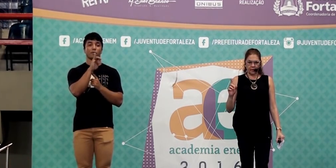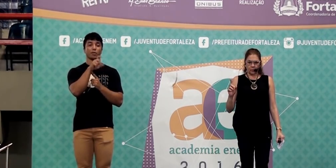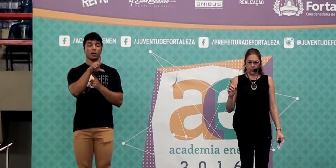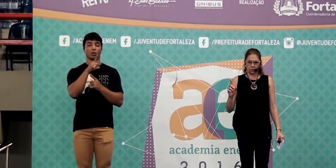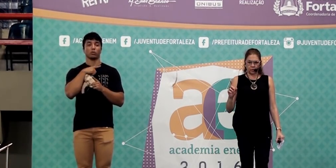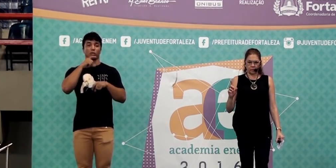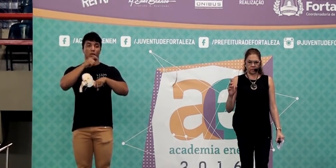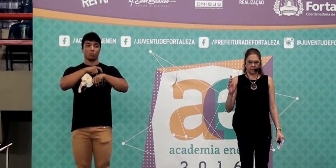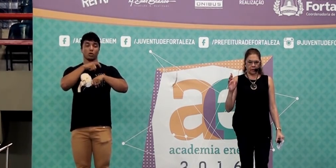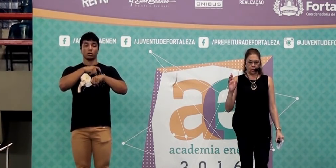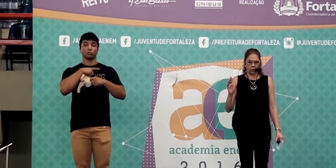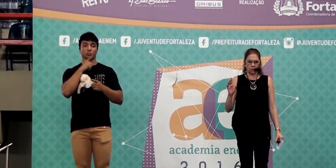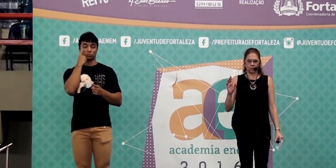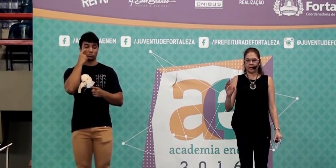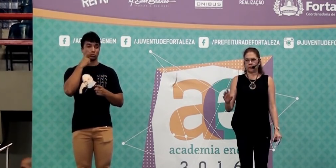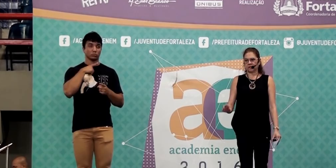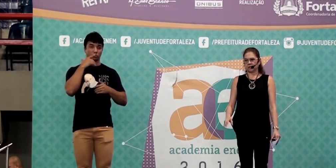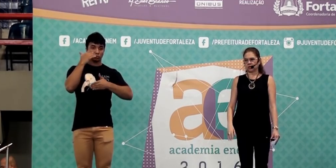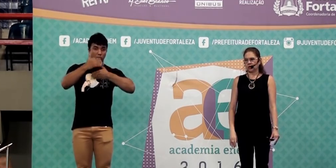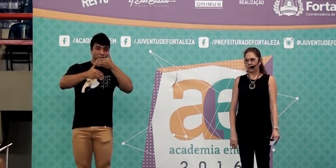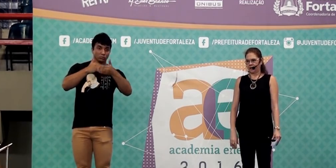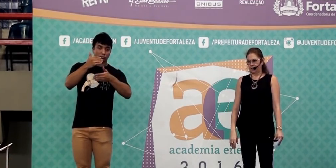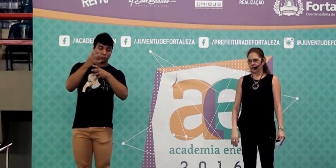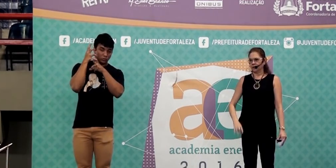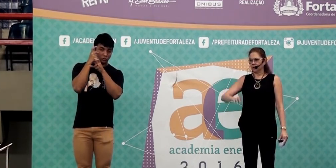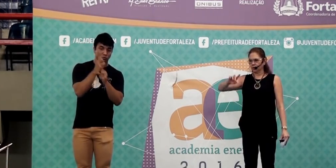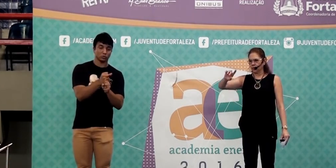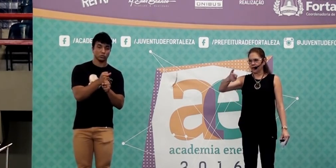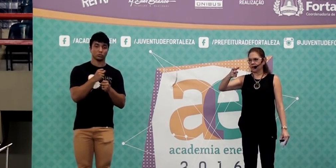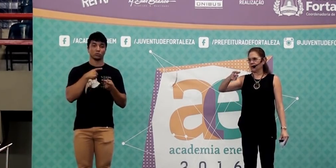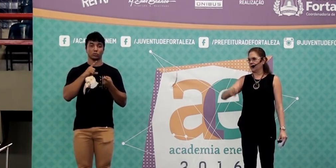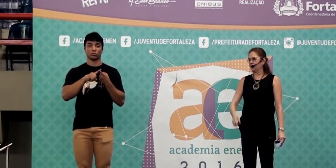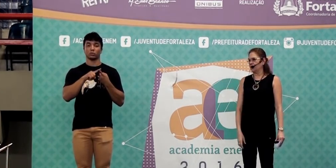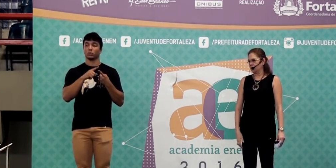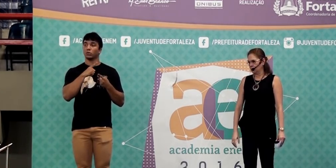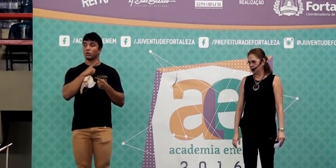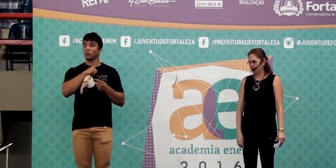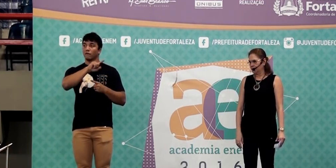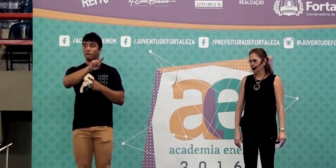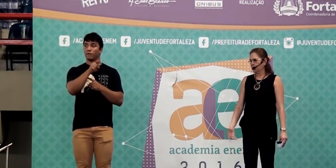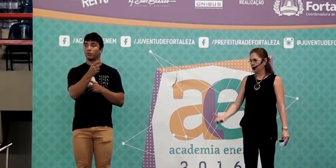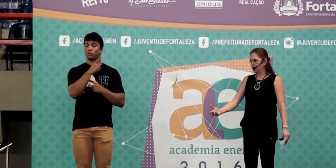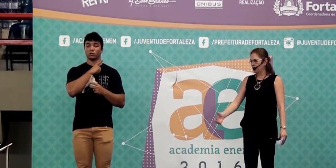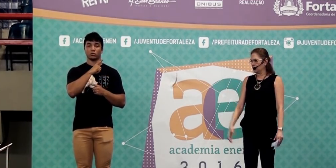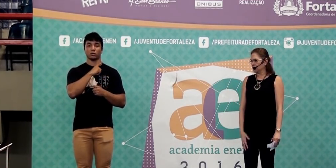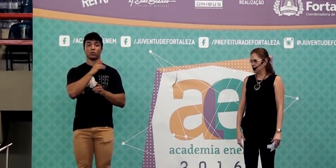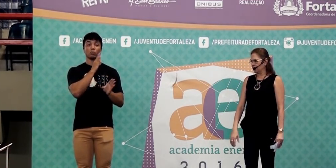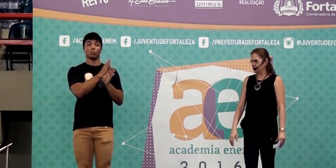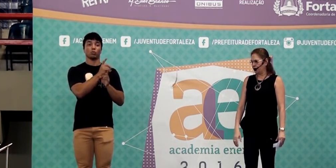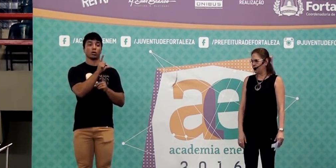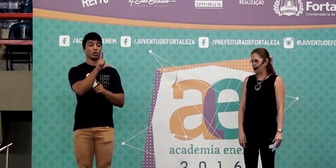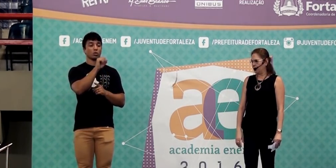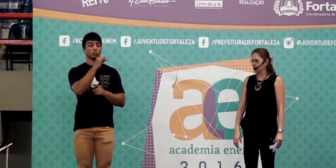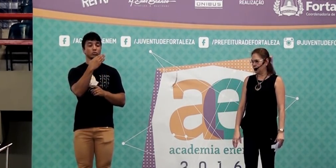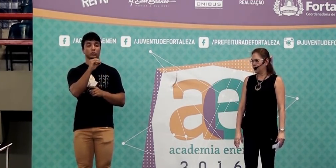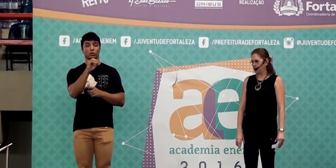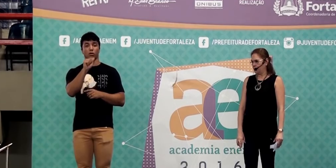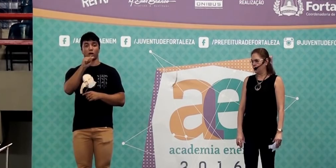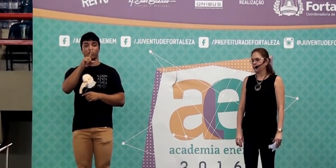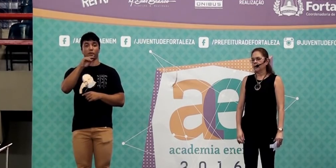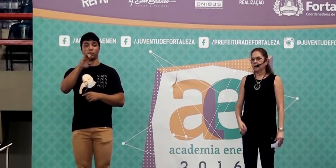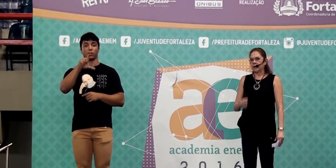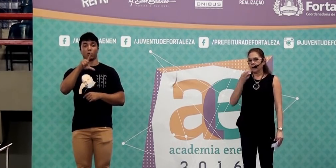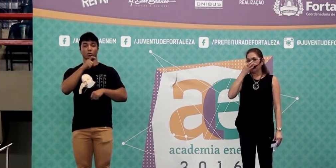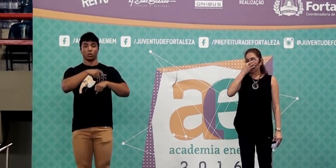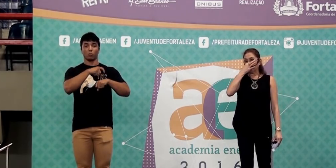fiz o primeiro ponto, que eu disse, ao longo da nossa história, tanto é que tem a vírgula, porque é uma locução adverbial